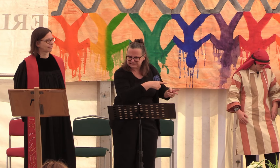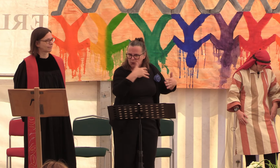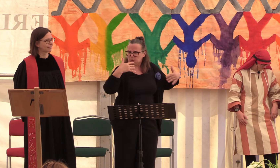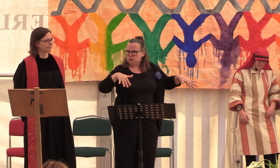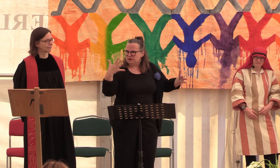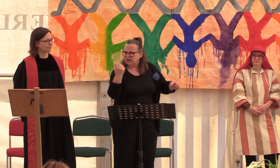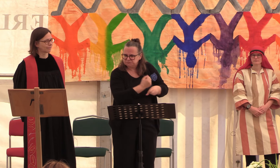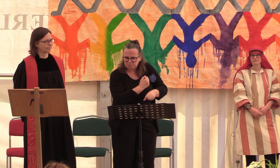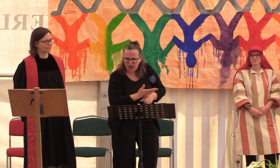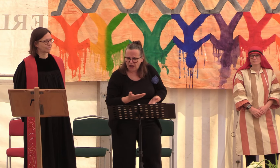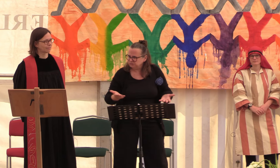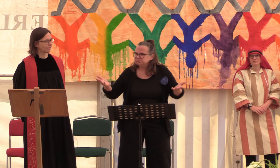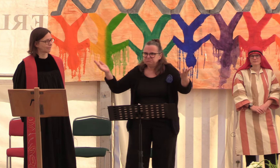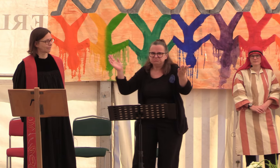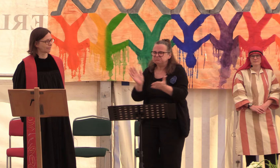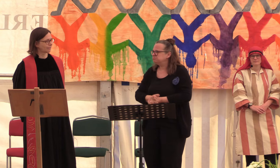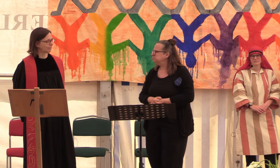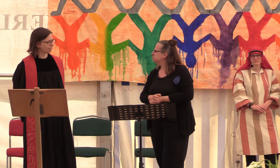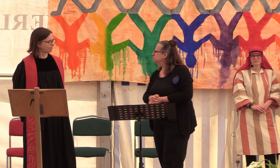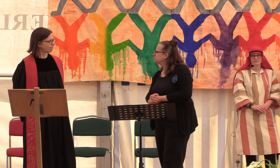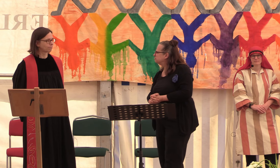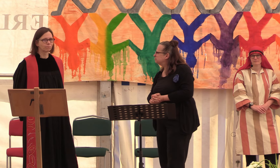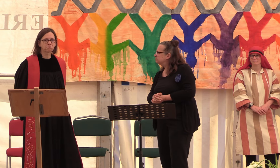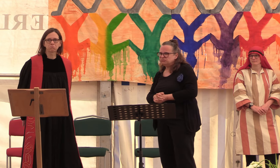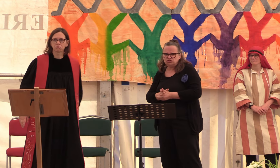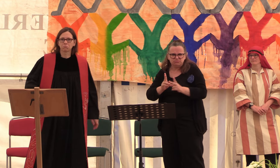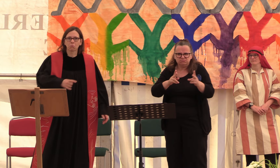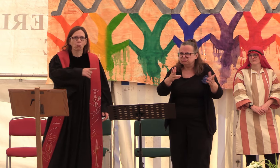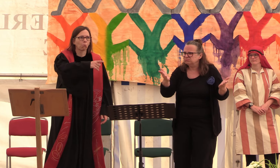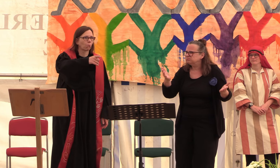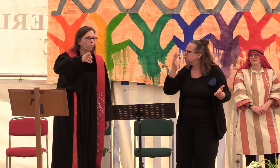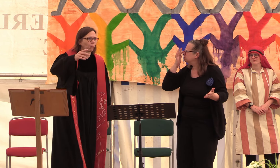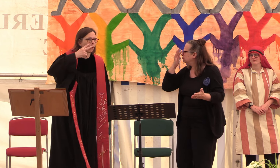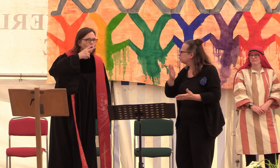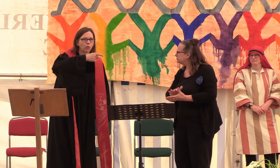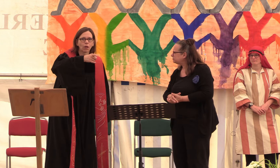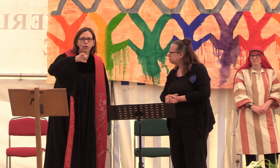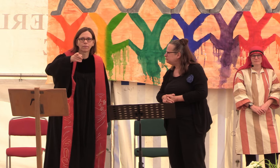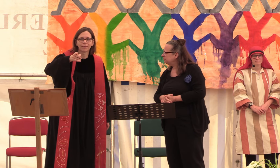Und habt ihr gesehen, was der König gemacht hat?